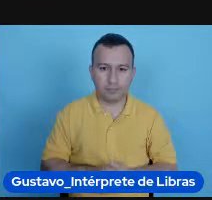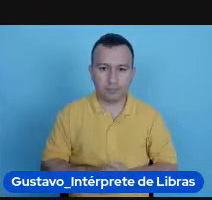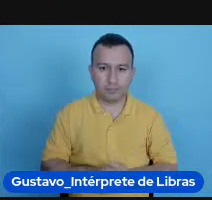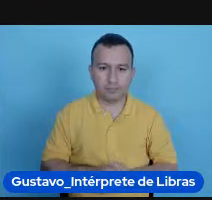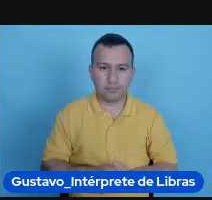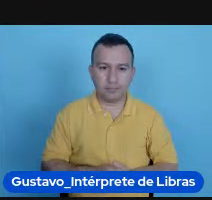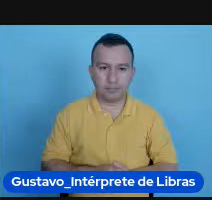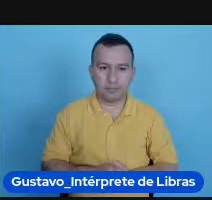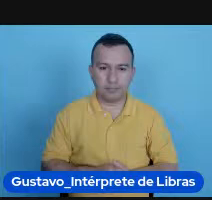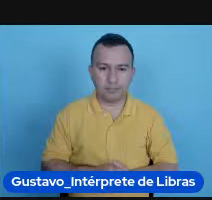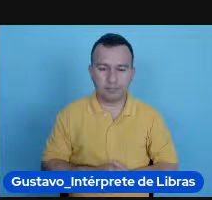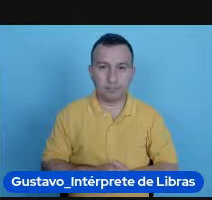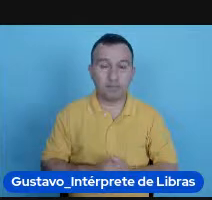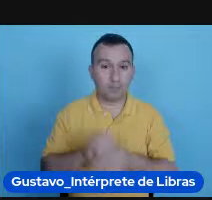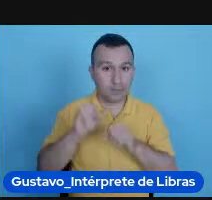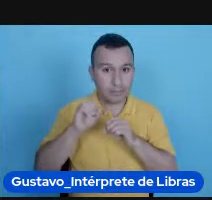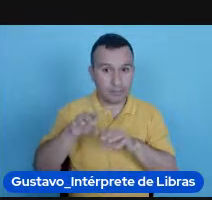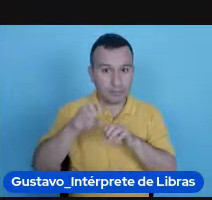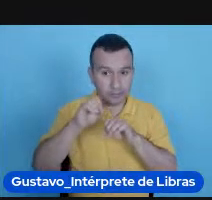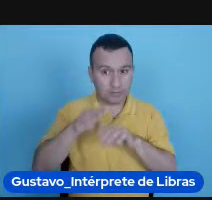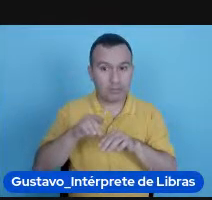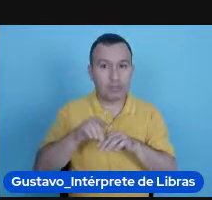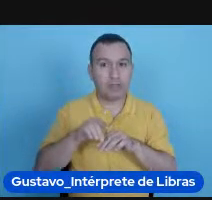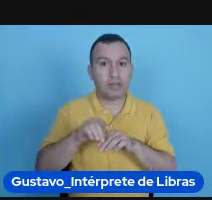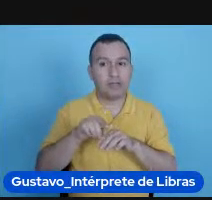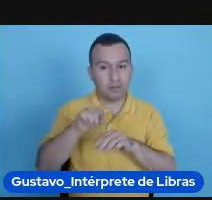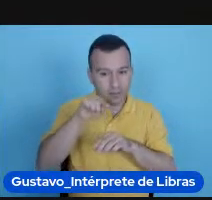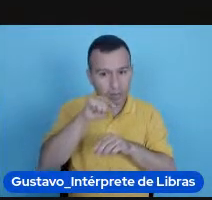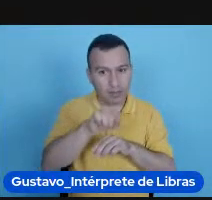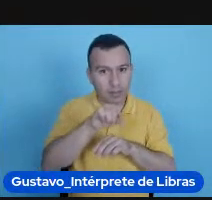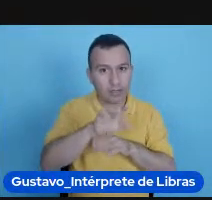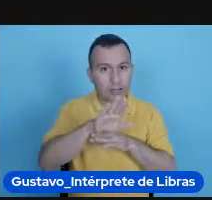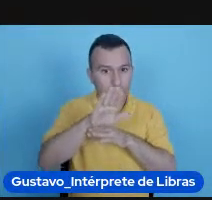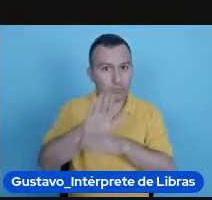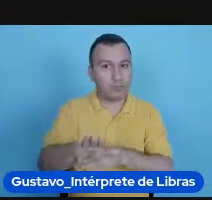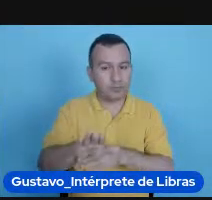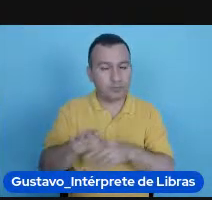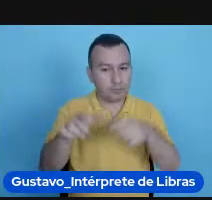ele a fazer lá, porque as dúvidas, a dificuldade surge lá.